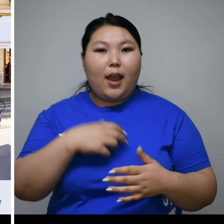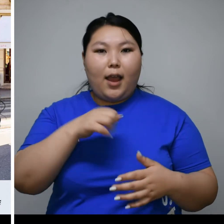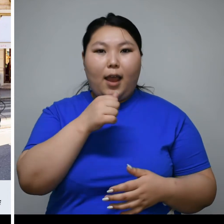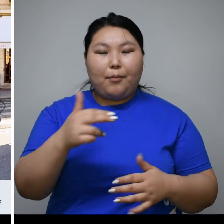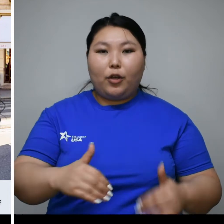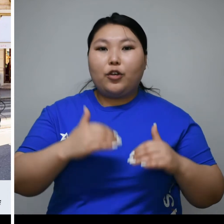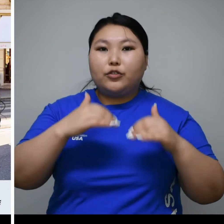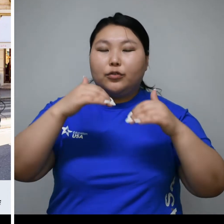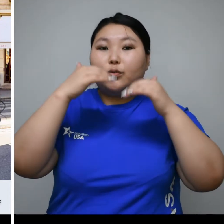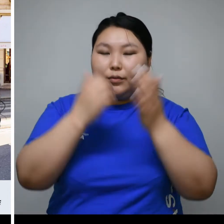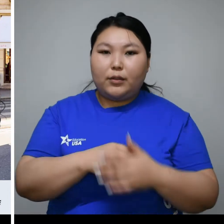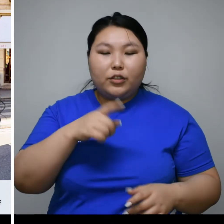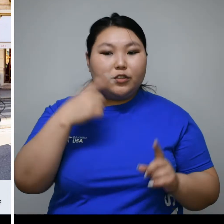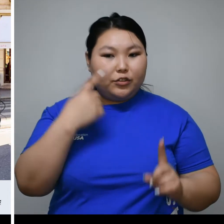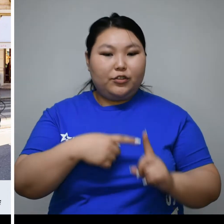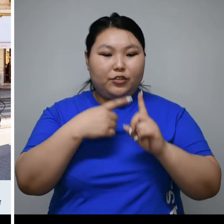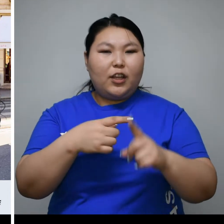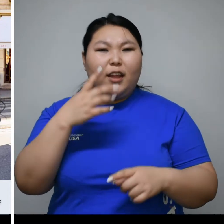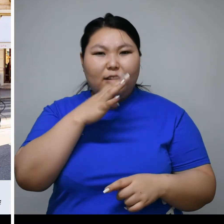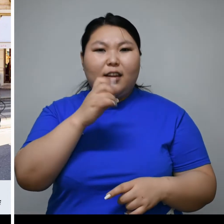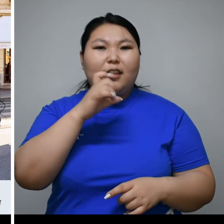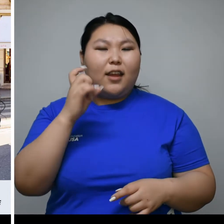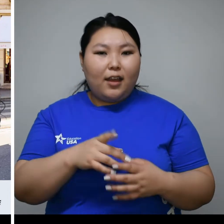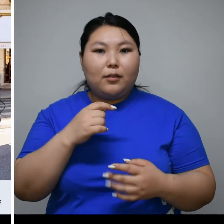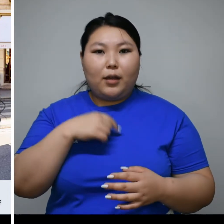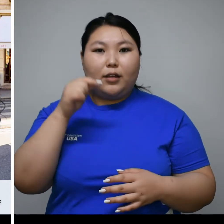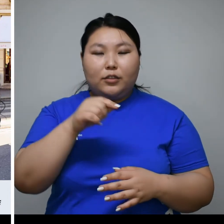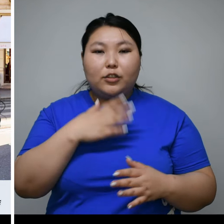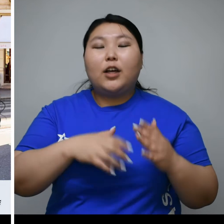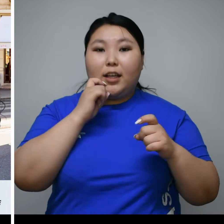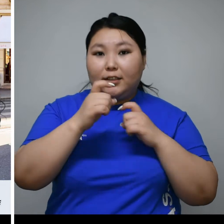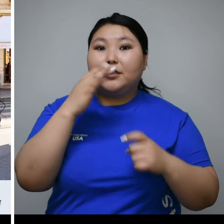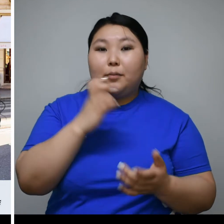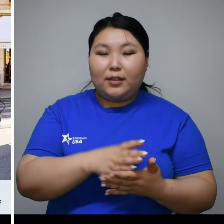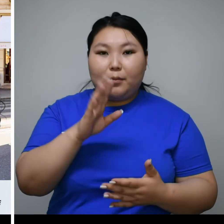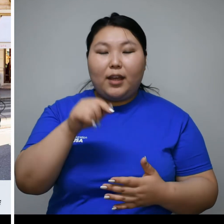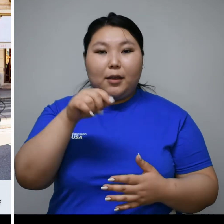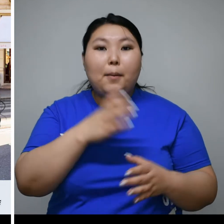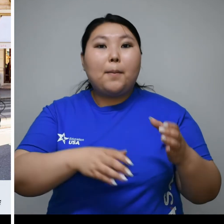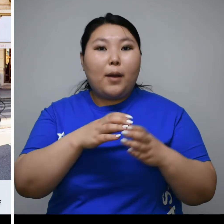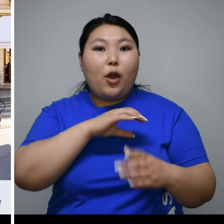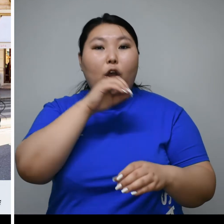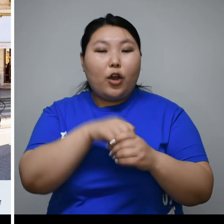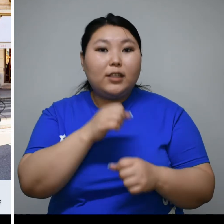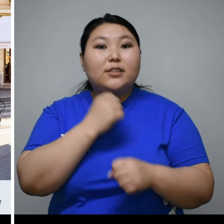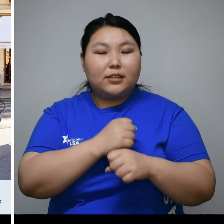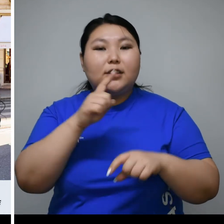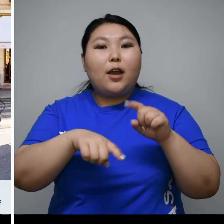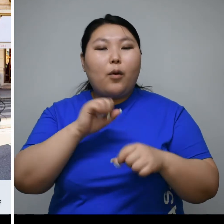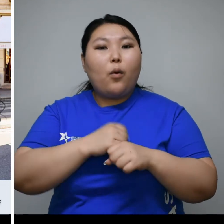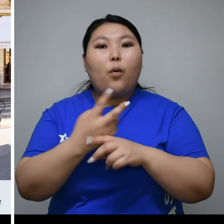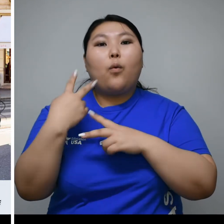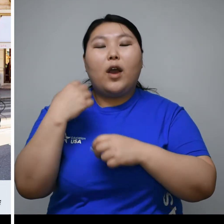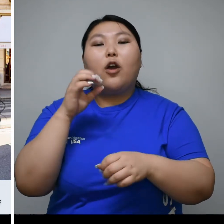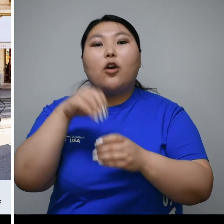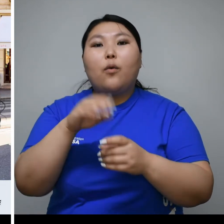тэгээд аппликейшны хөгжүүлэлт гэдэг ингээд тэр чиглэл рүү бас нэлээд орж ажилласан байж дээ. Тэгэхээр яг ийм багт орж ажиллахдаа ямар хүү үүрэгтэй орд